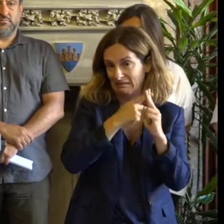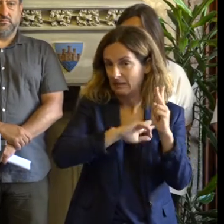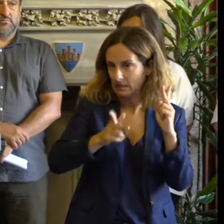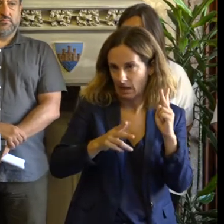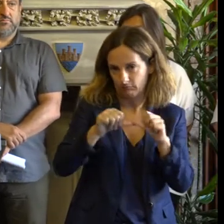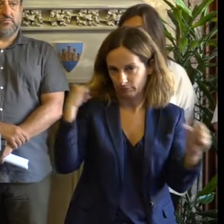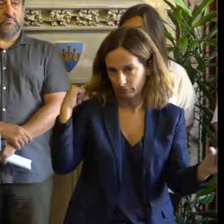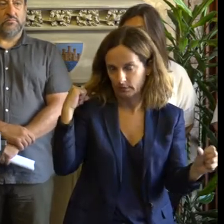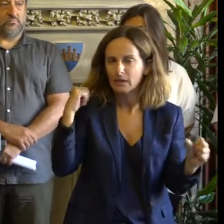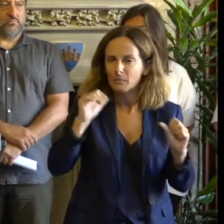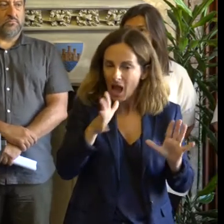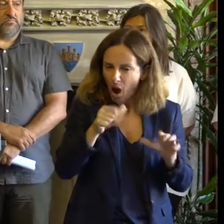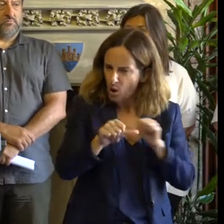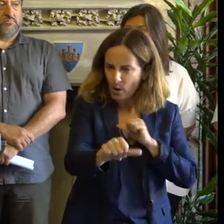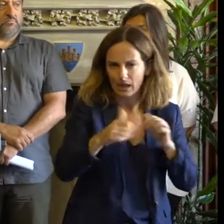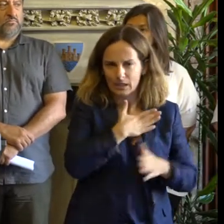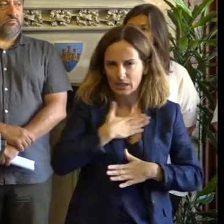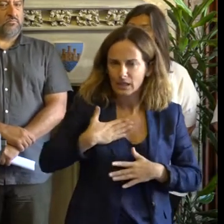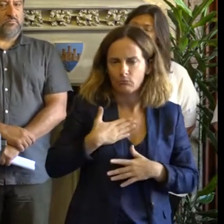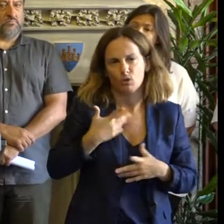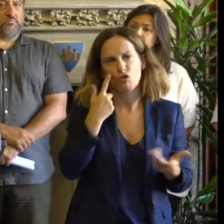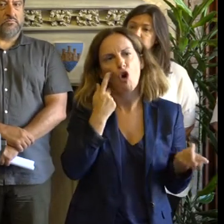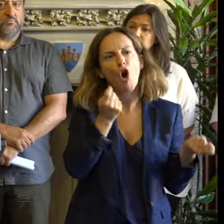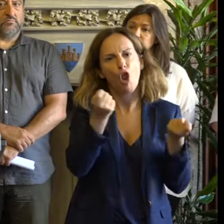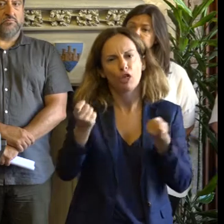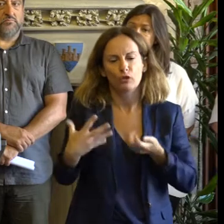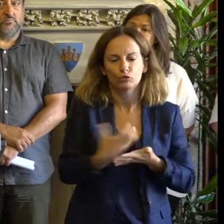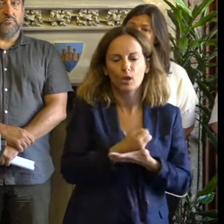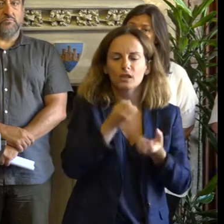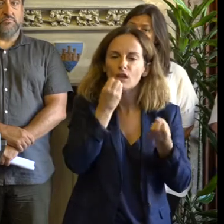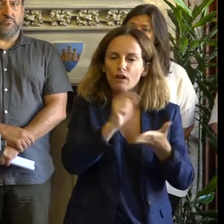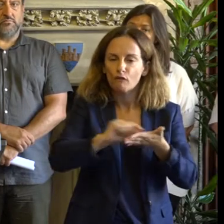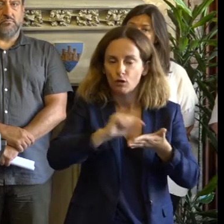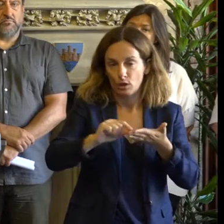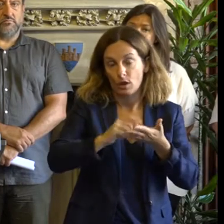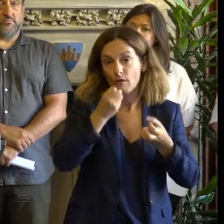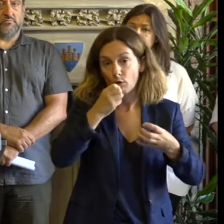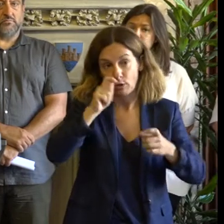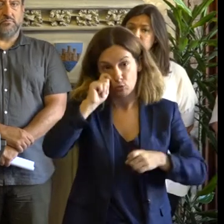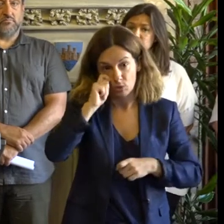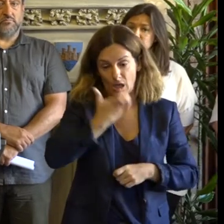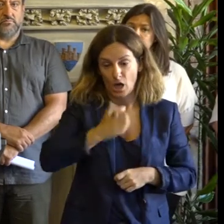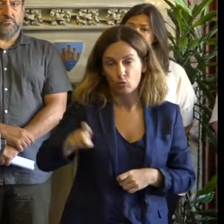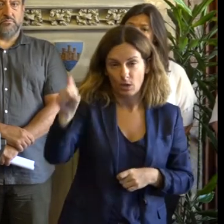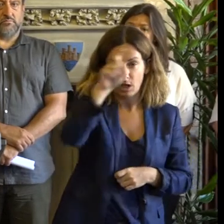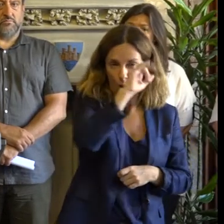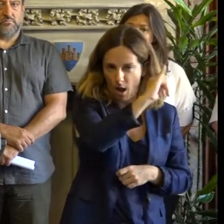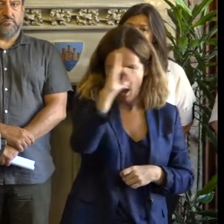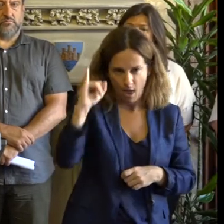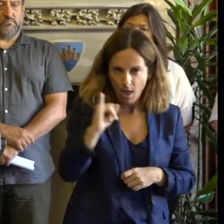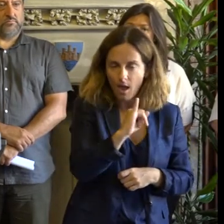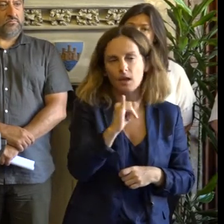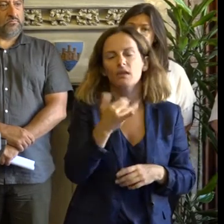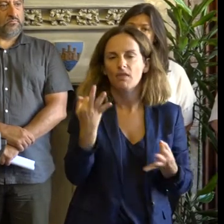una incidència molt directa, en primer lloc de coordinació en totes les oficines d'informació turística que hi ha a tots els ajuntaments de Mallorca, i